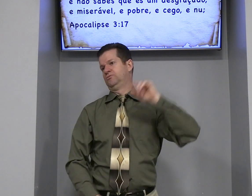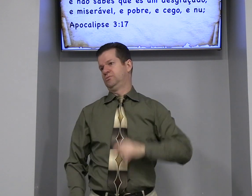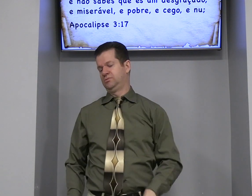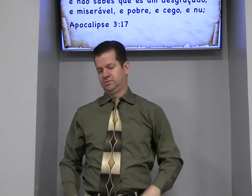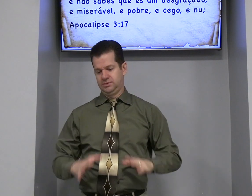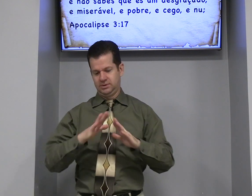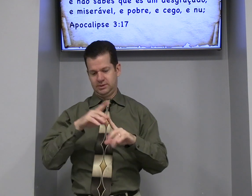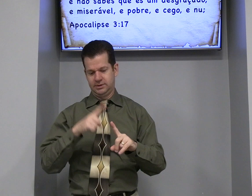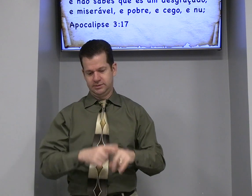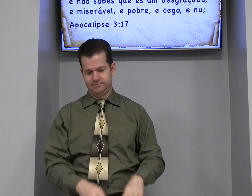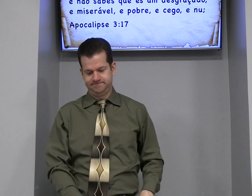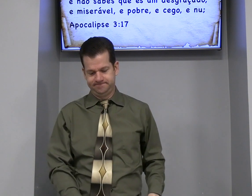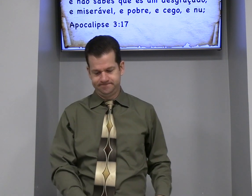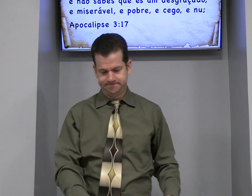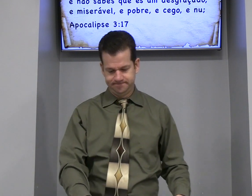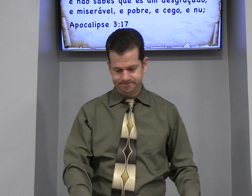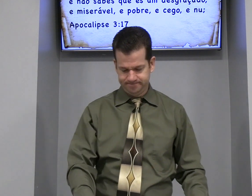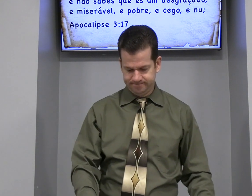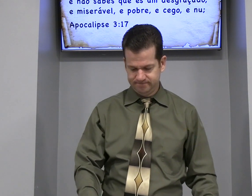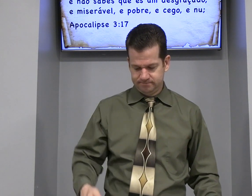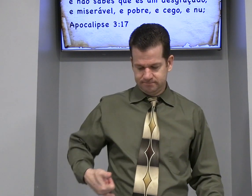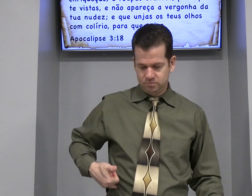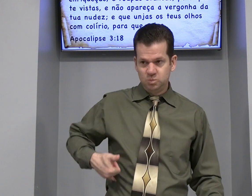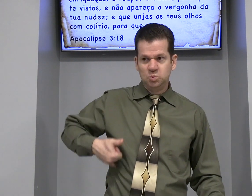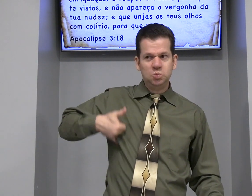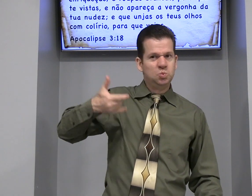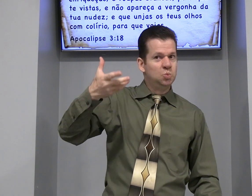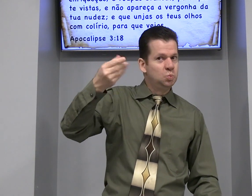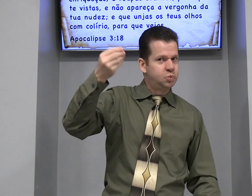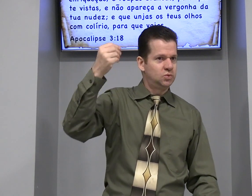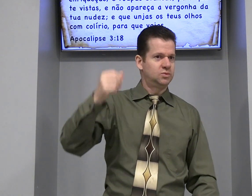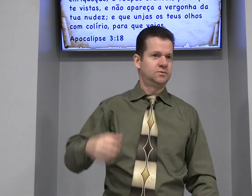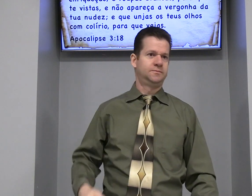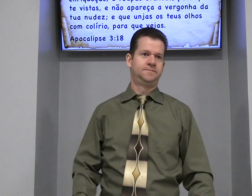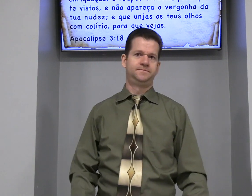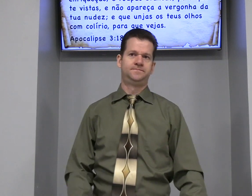vazio. Nessa igreja de Laodicea.